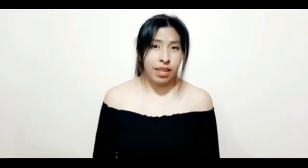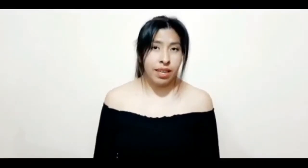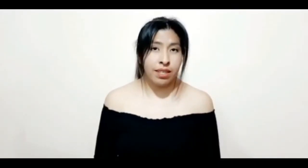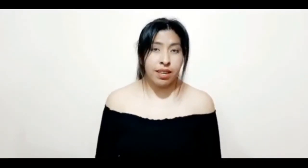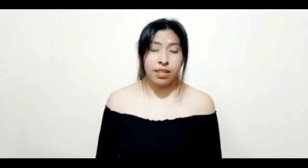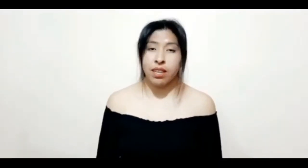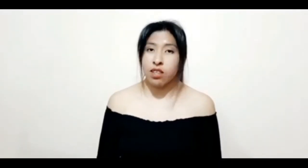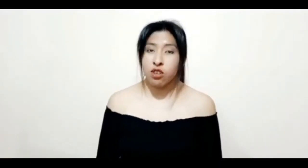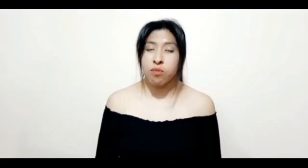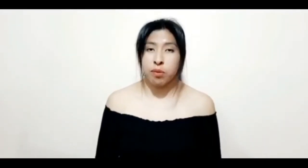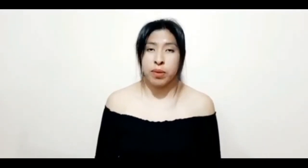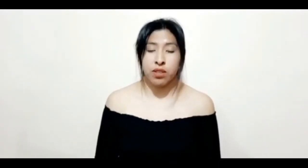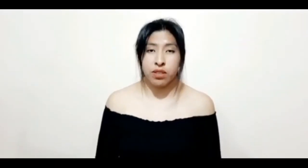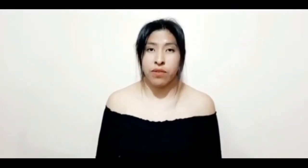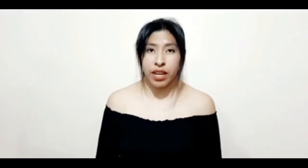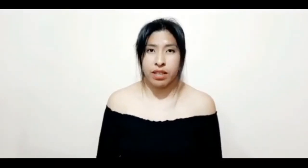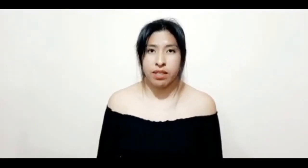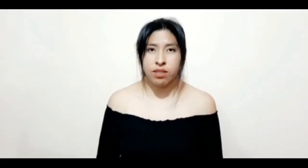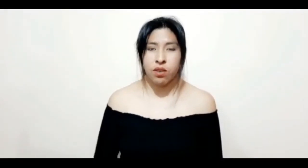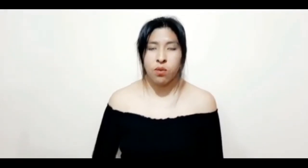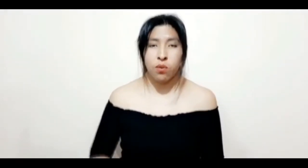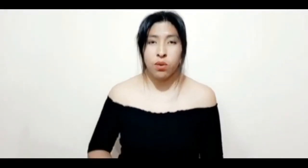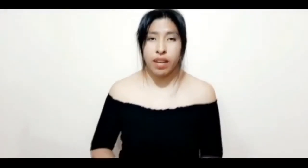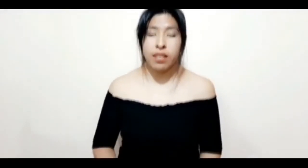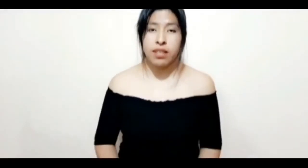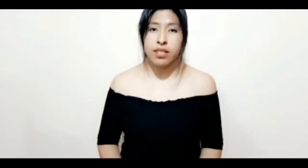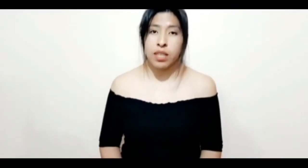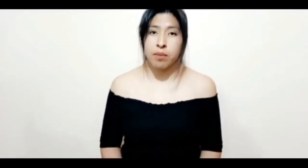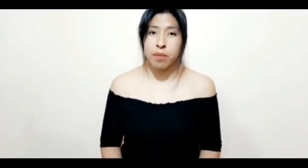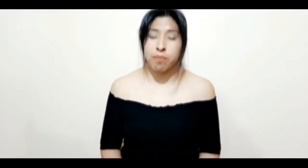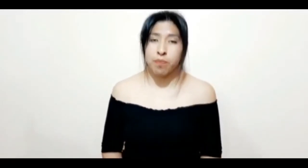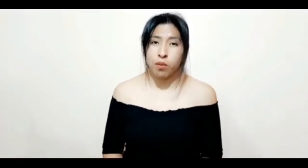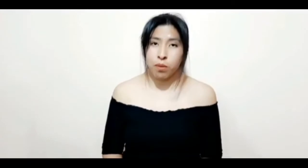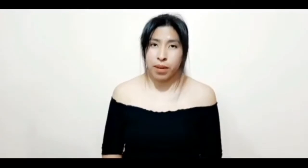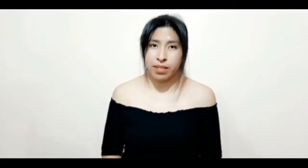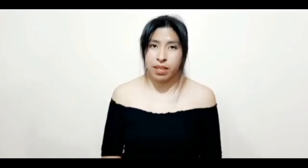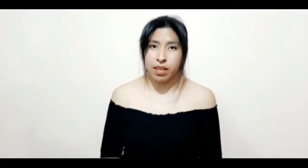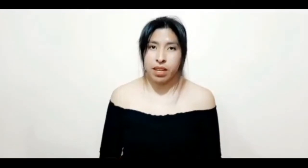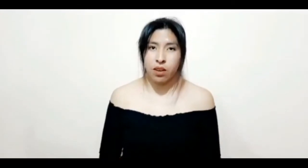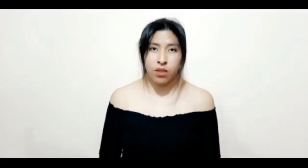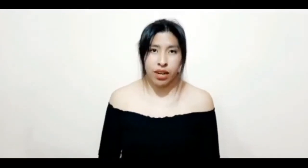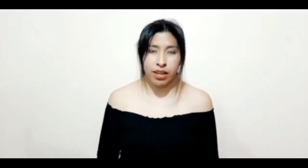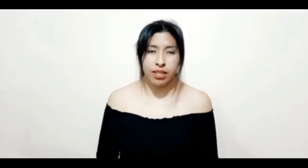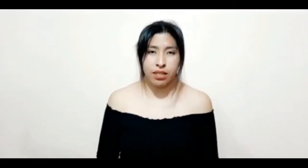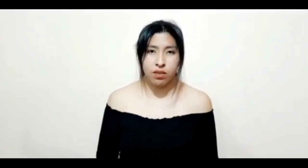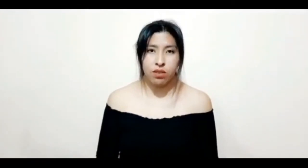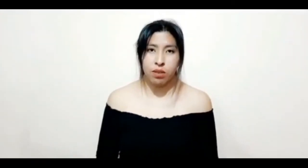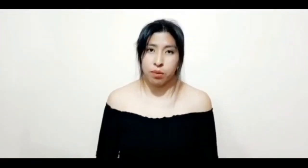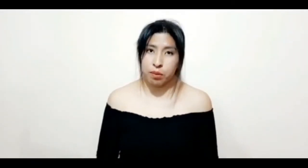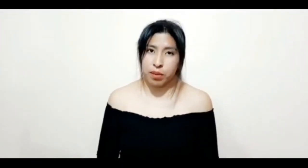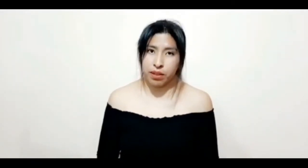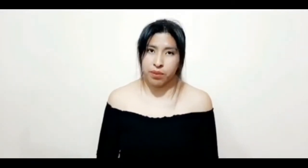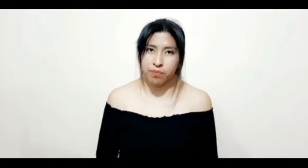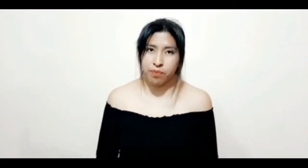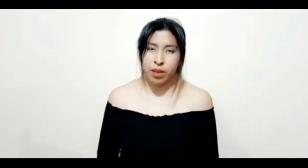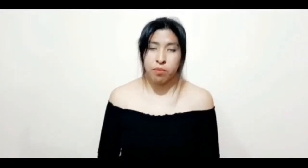Señas que tienen dos movimientos diferentes. Una sirve como base y la otra es de movimiento. Por